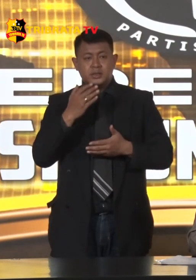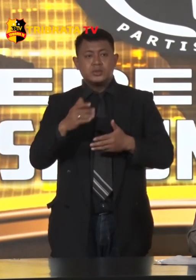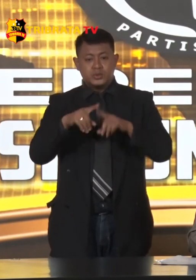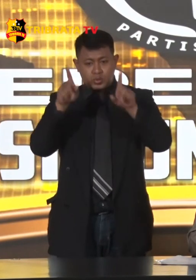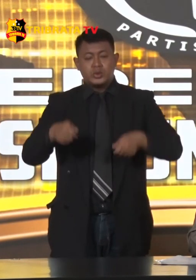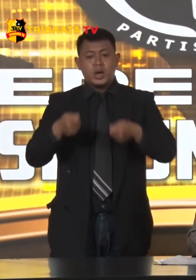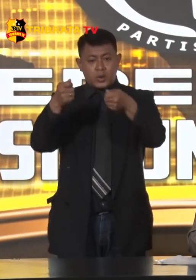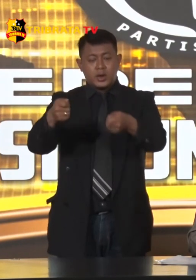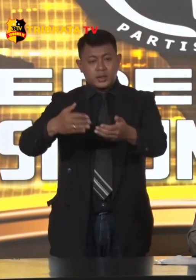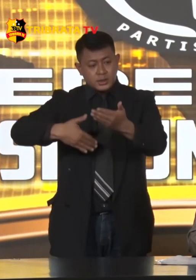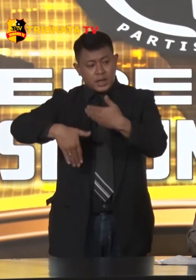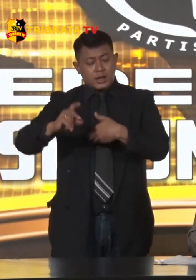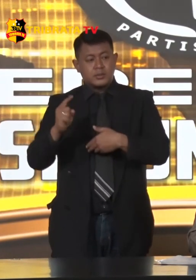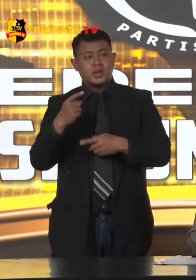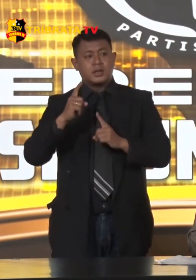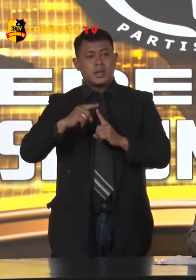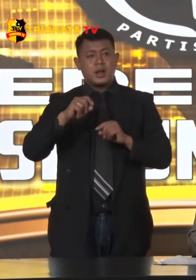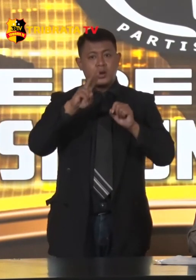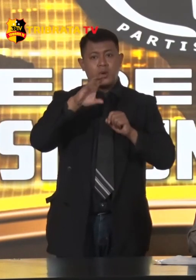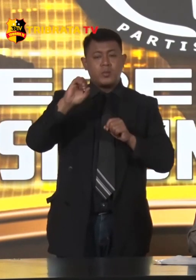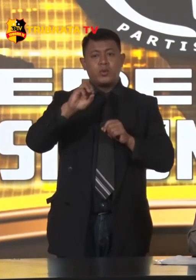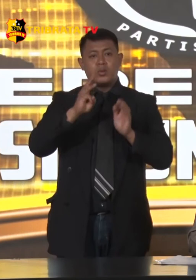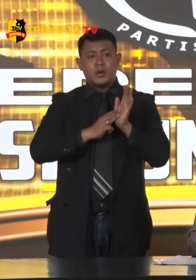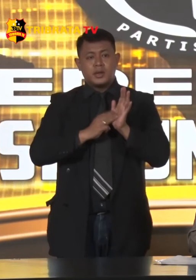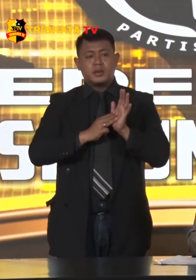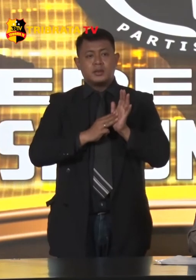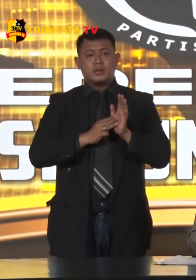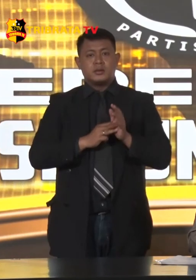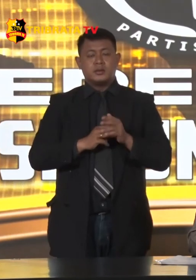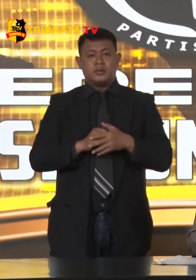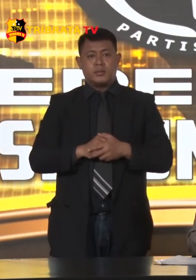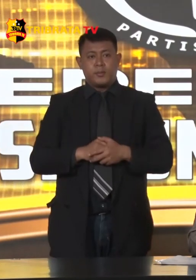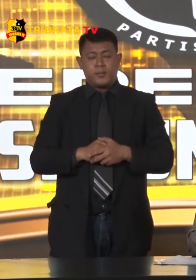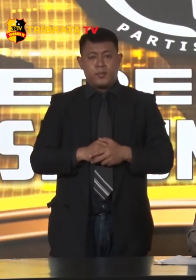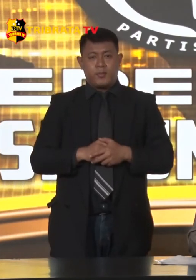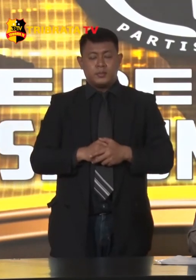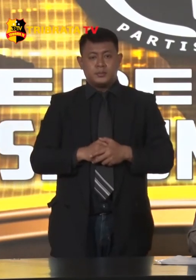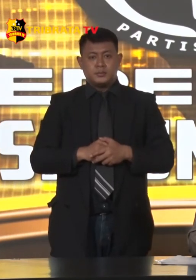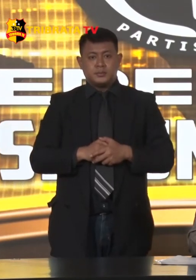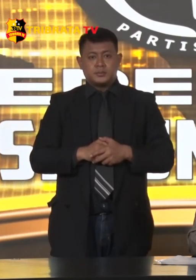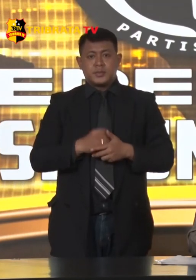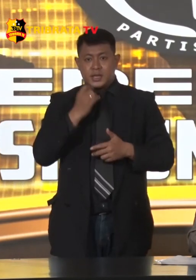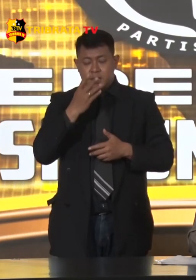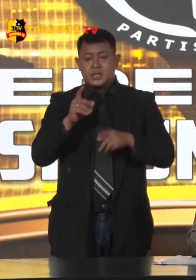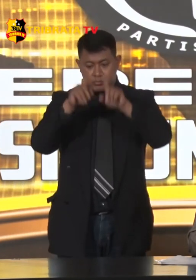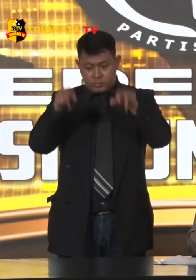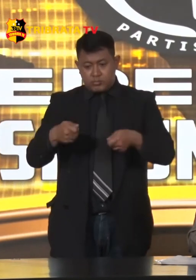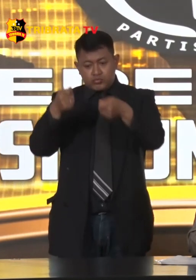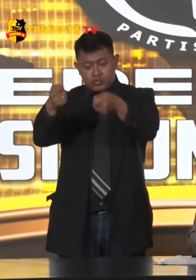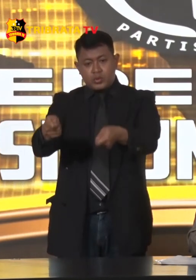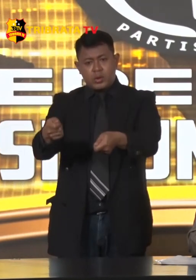keluar, tinggal berjalan mulai tanggal 20 Maret mungkin ya, Piala Menpora itu mulai tergelar. Dan izin sudah dikeluarkan